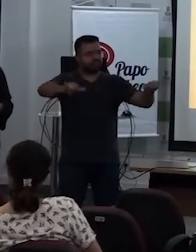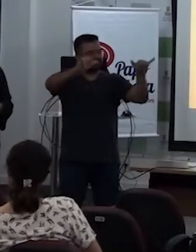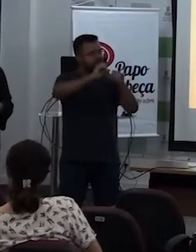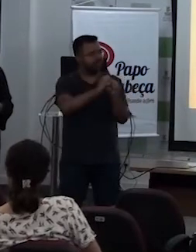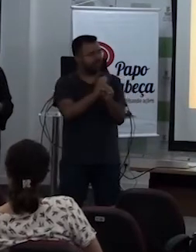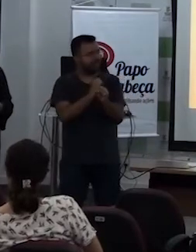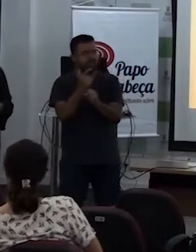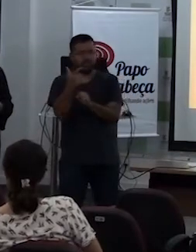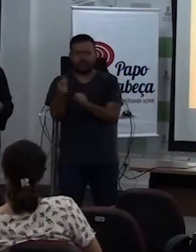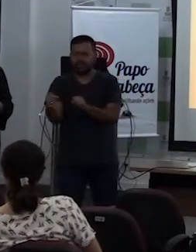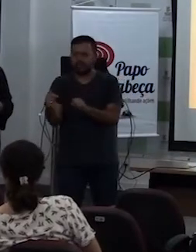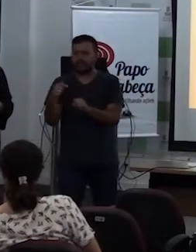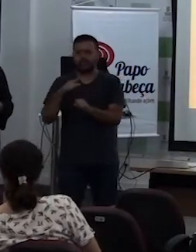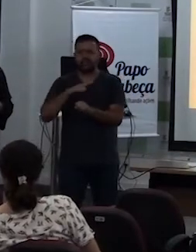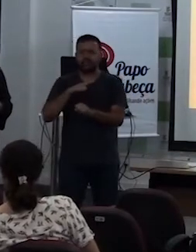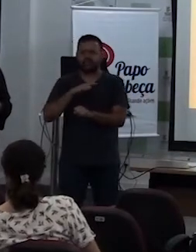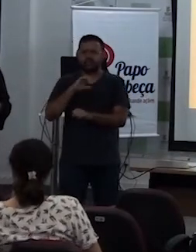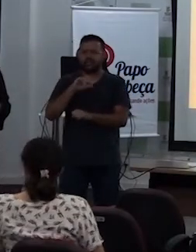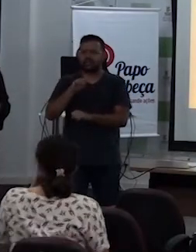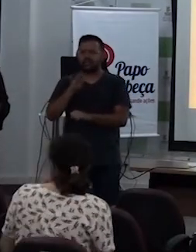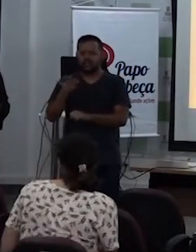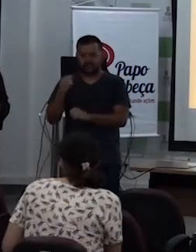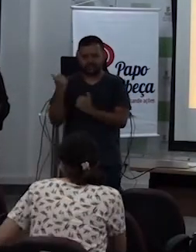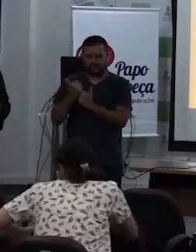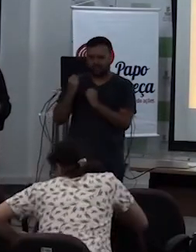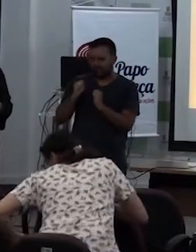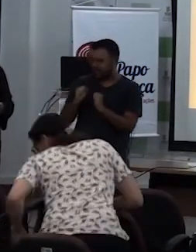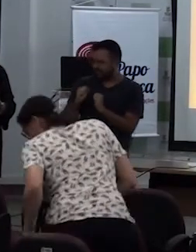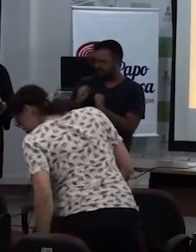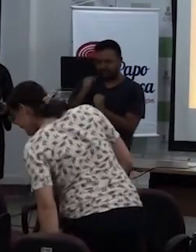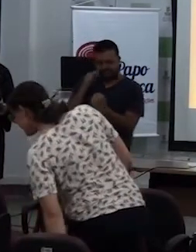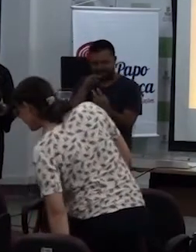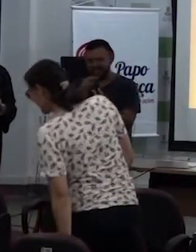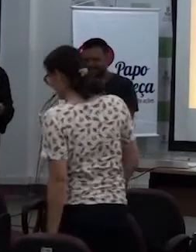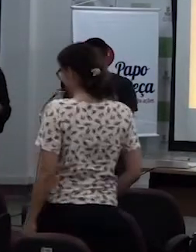ano. Alguém poderia dar seja o PNCD? Então, vai